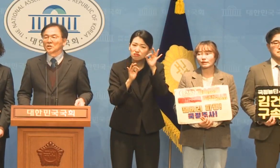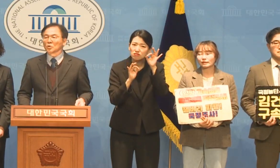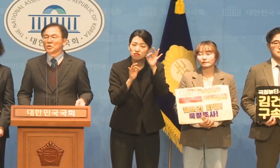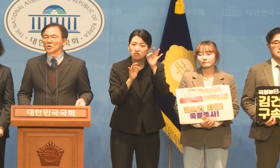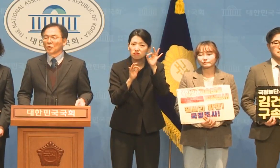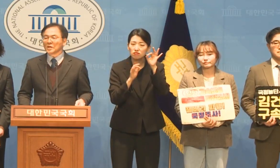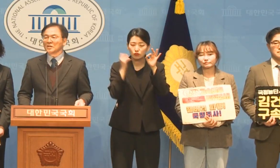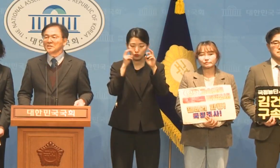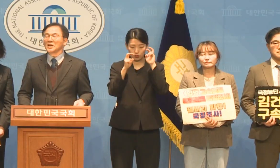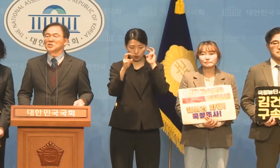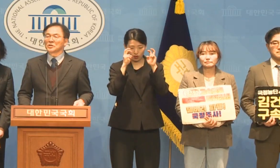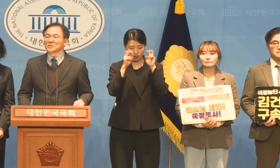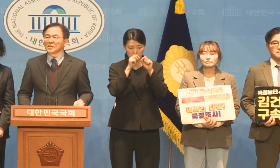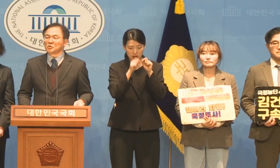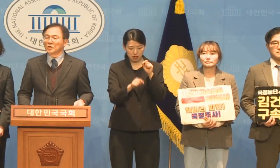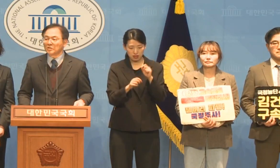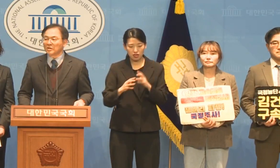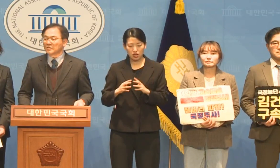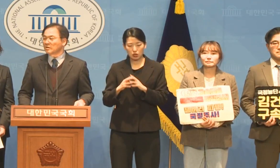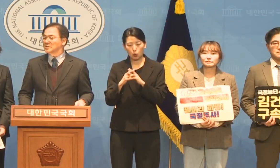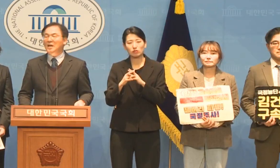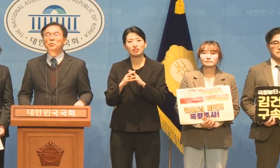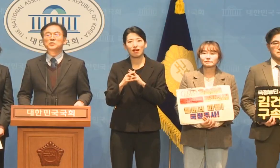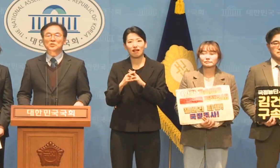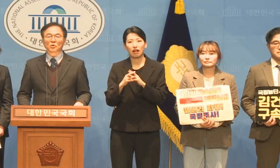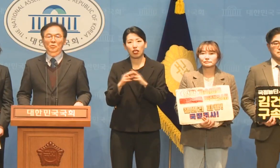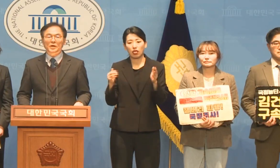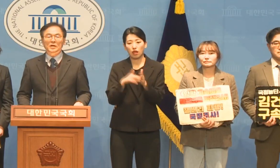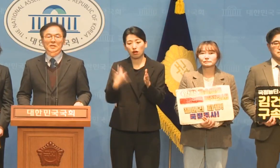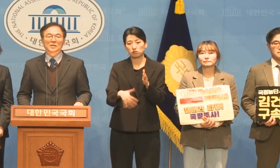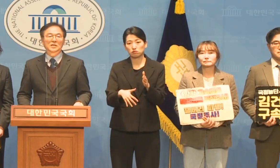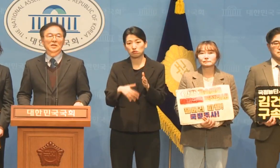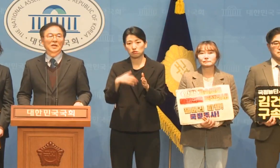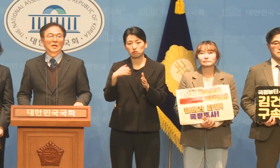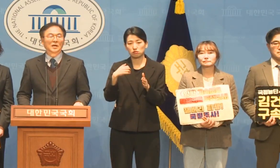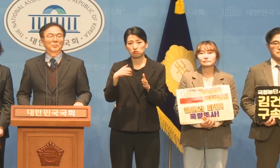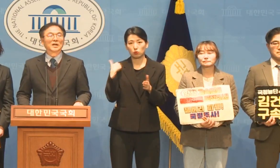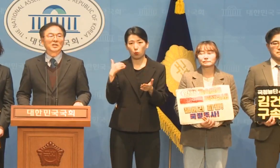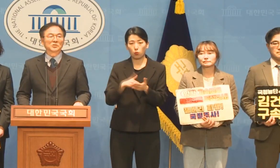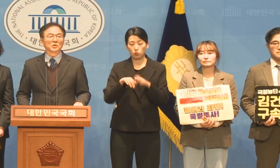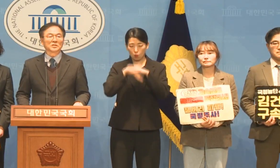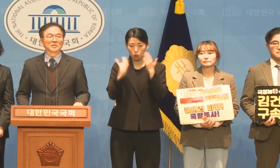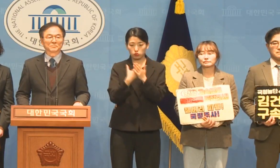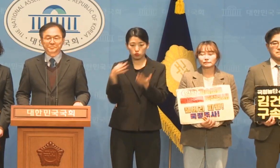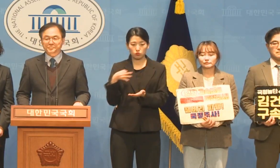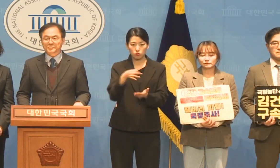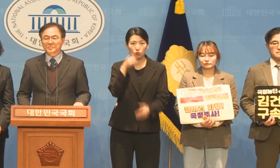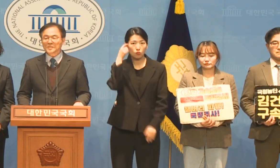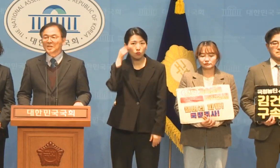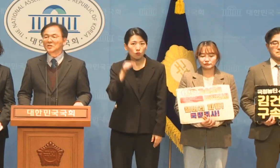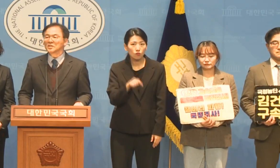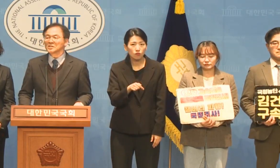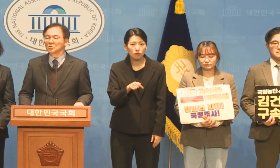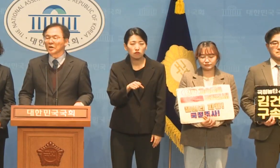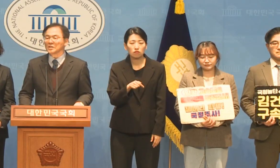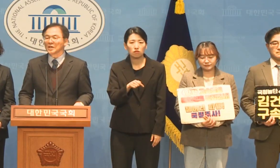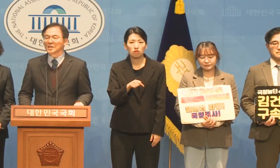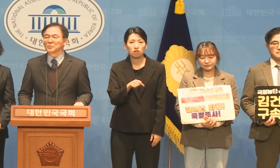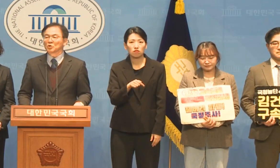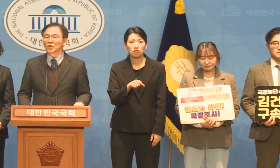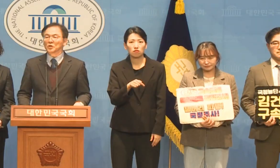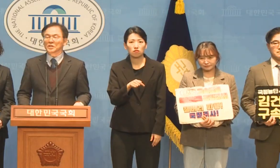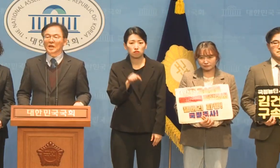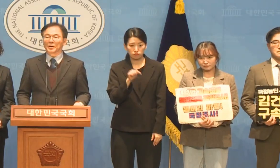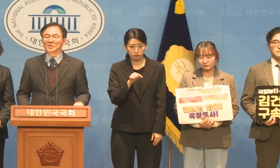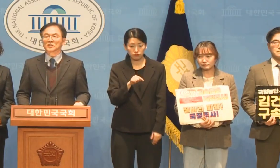용역사에게 돈을 공사가 끝나기 전에 줬던 그런 잘못 정도로만 이렇게 밝혀지고 있는 그 사실 또한